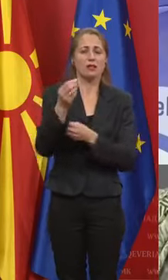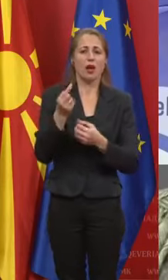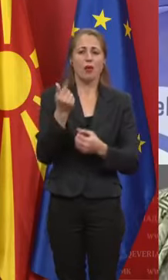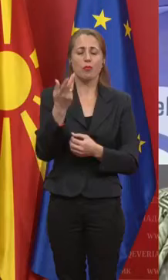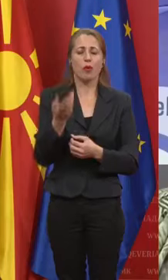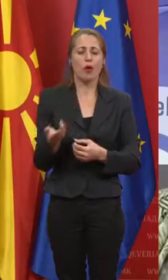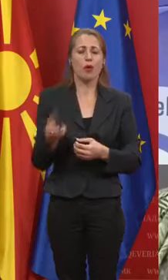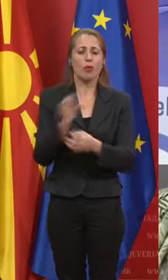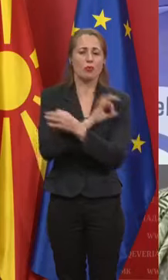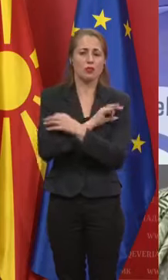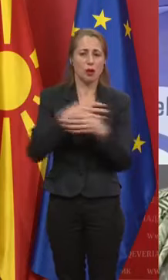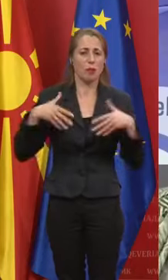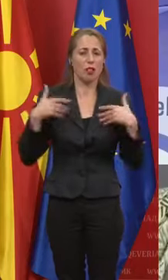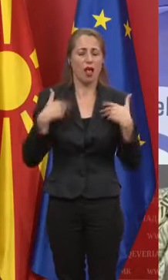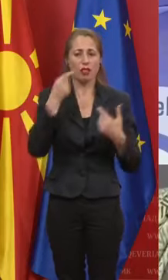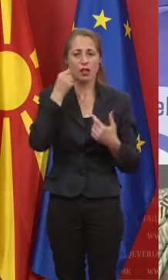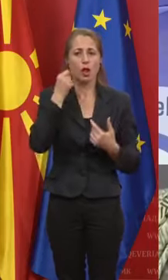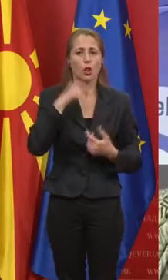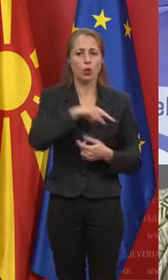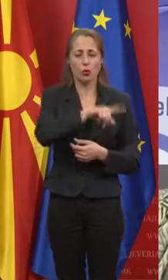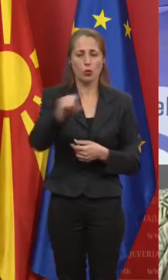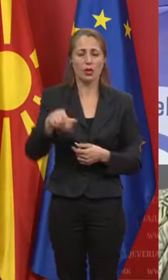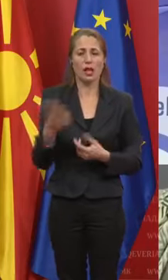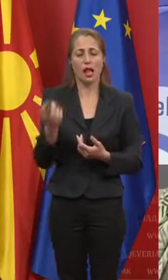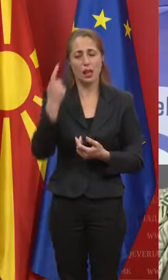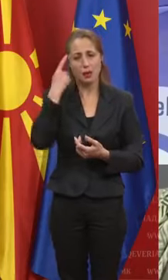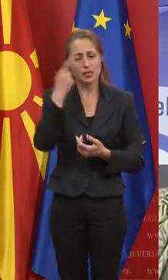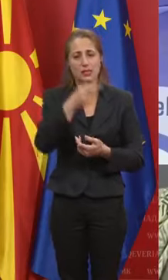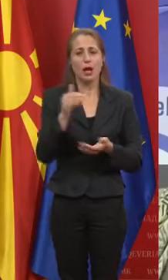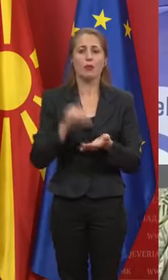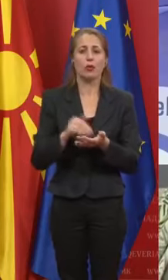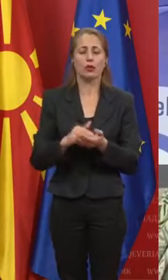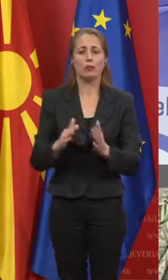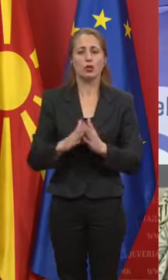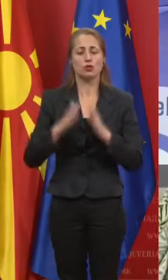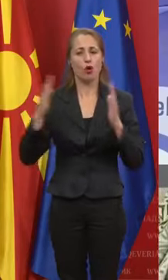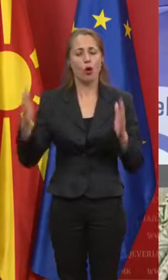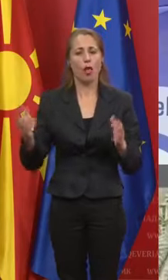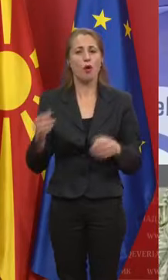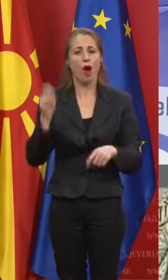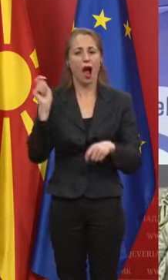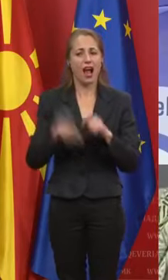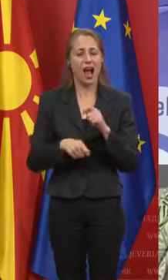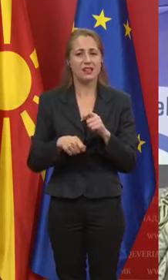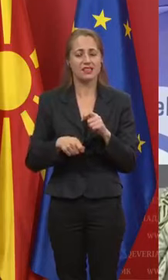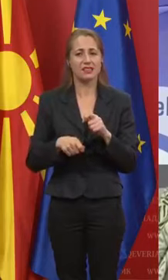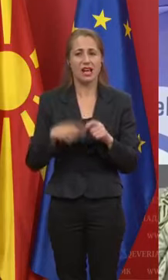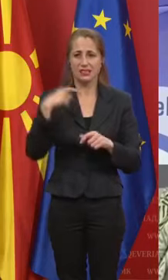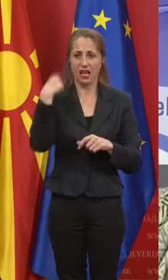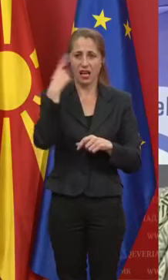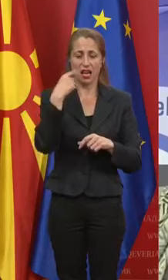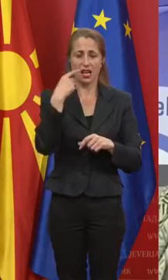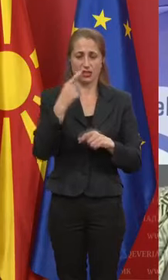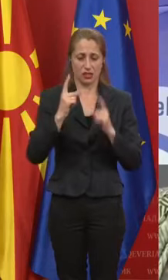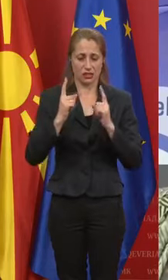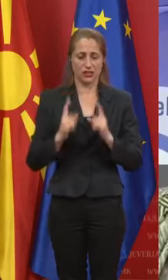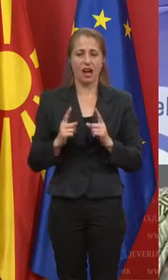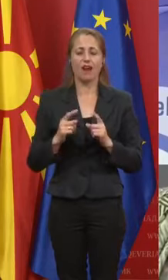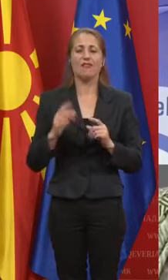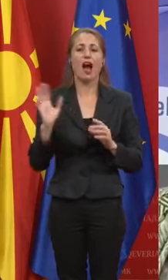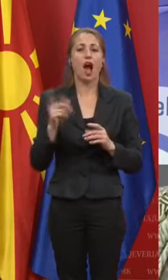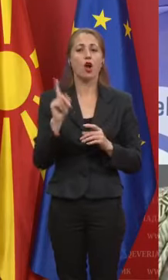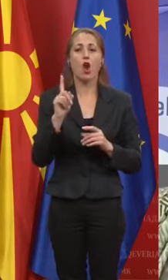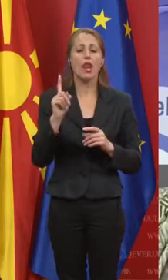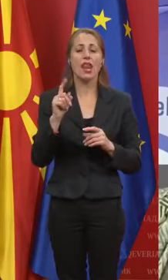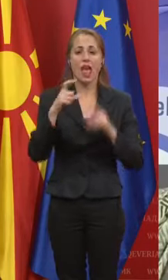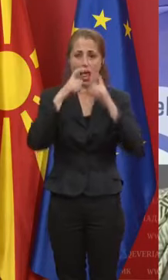на починати млади луѓе? Дали сметате дека е потребно да се зголеми и казната, да прашувам за личен став, за неносење на